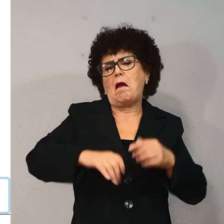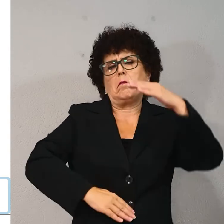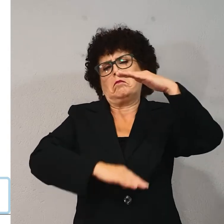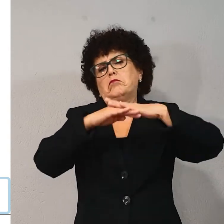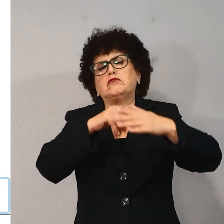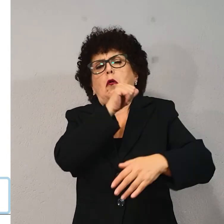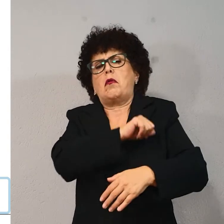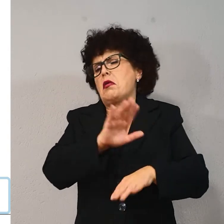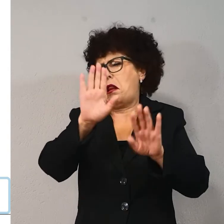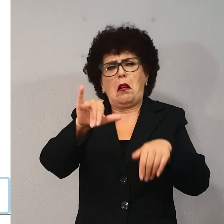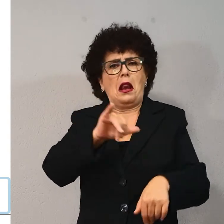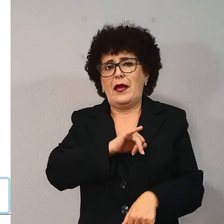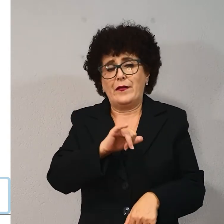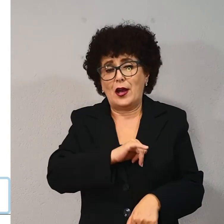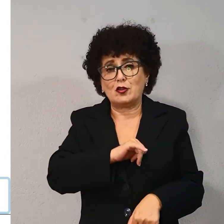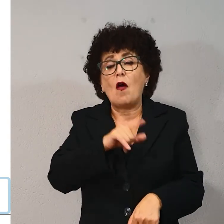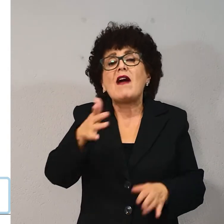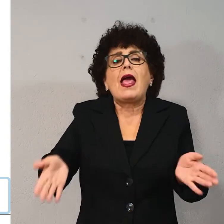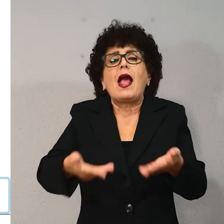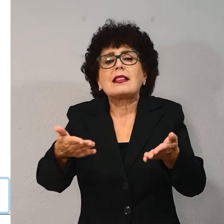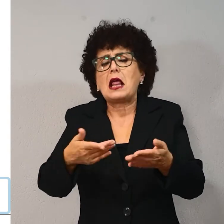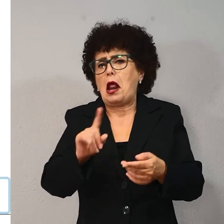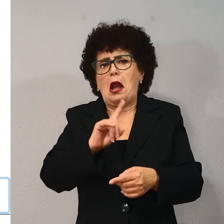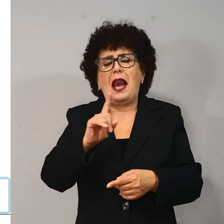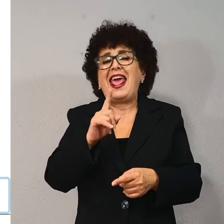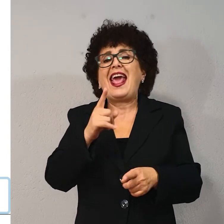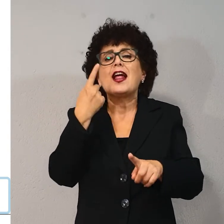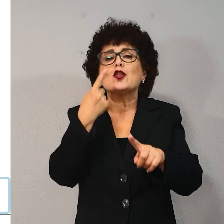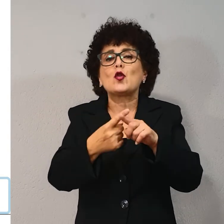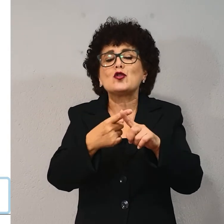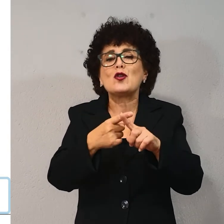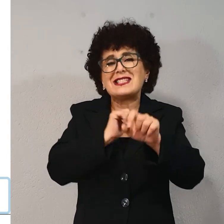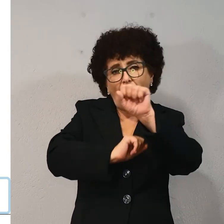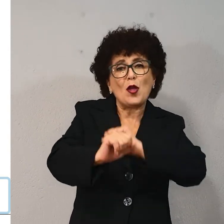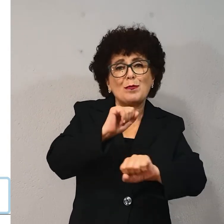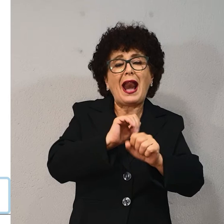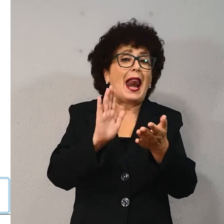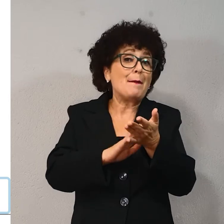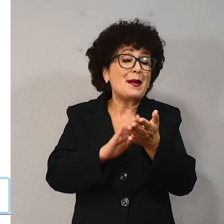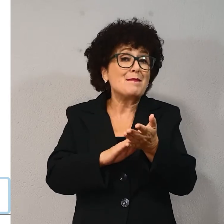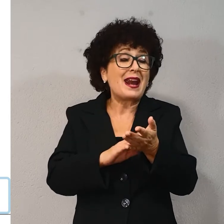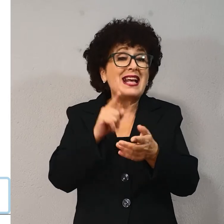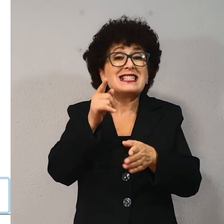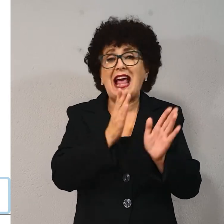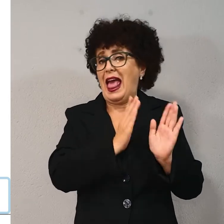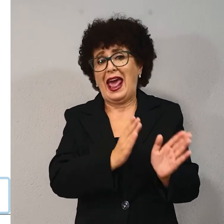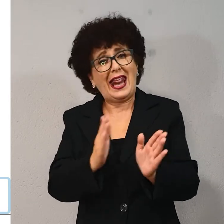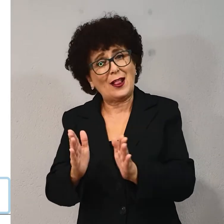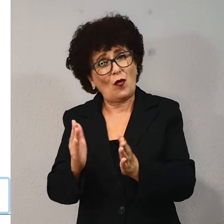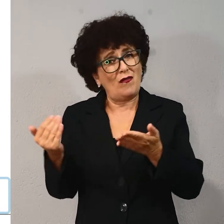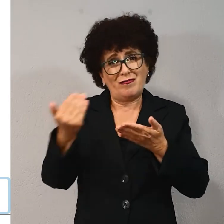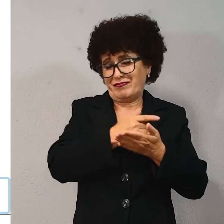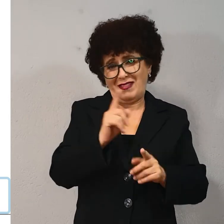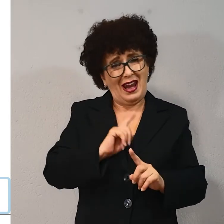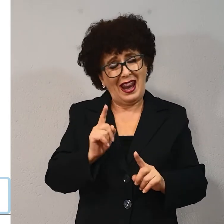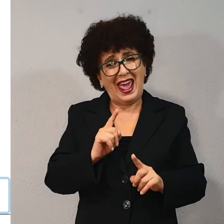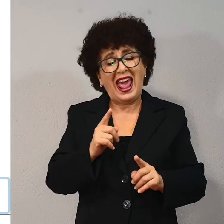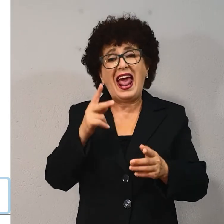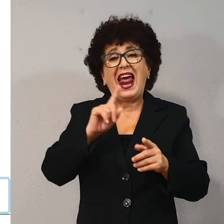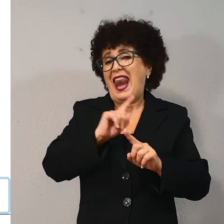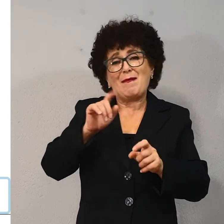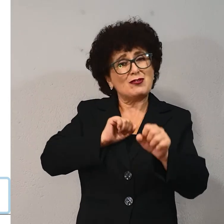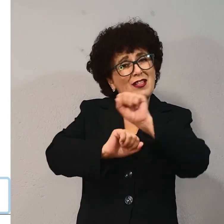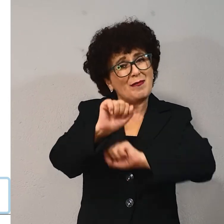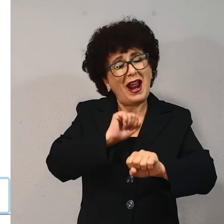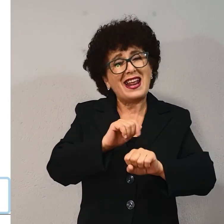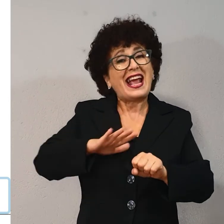возраст. Итната контрацепција не е соодветен метод на контрацепција за редовна употреба и не штити од непланирана